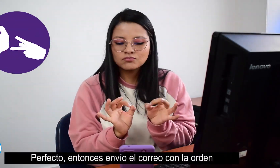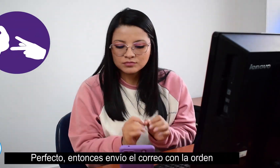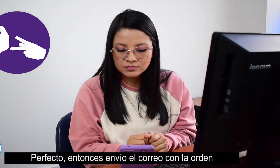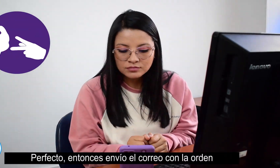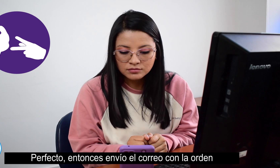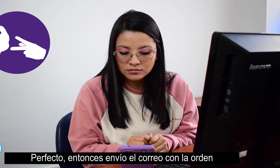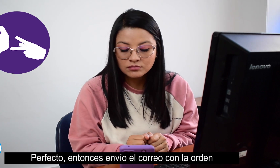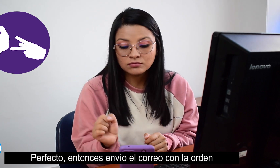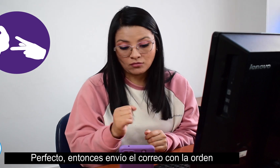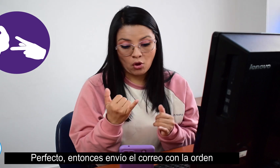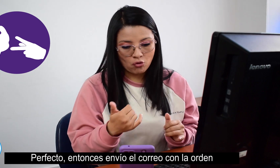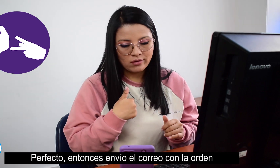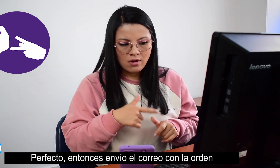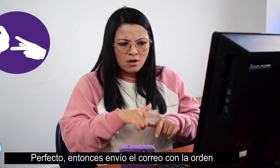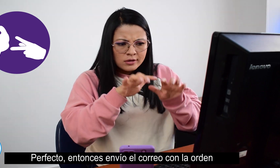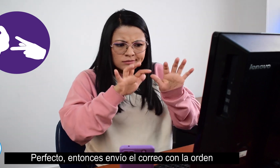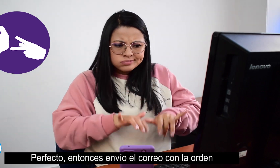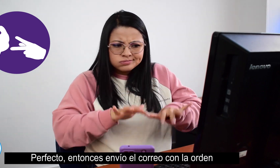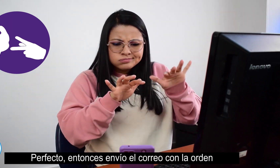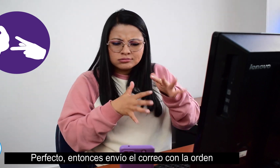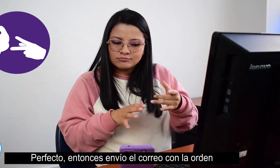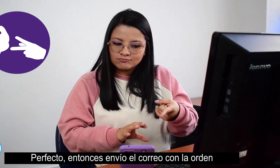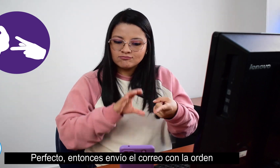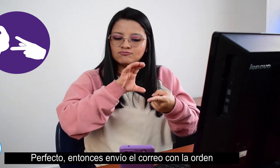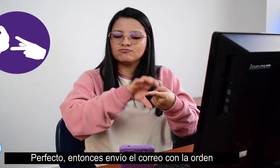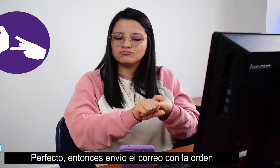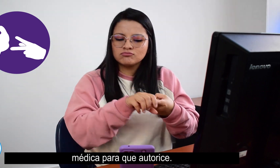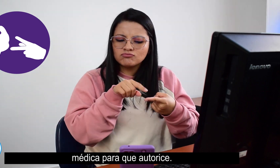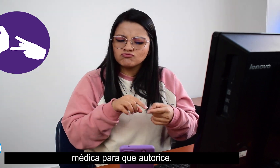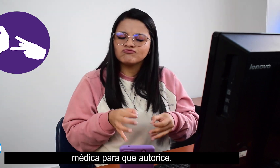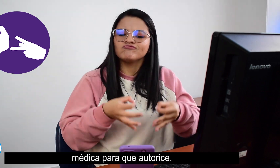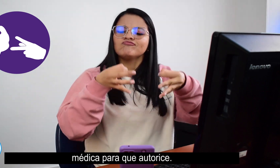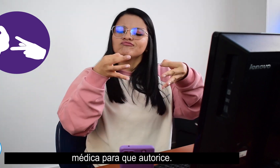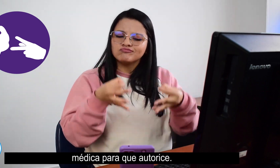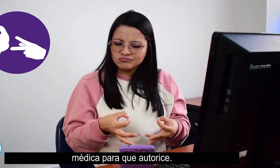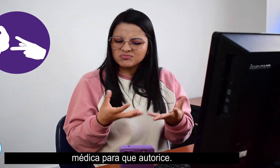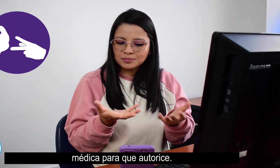Perfecto. Entonces envío el correo con la orden médica para que autorice.